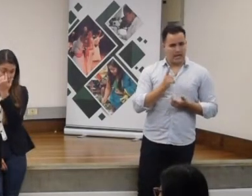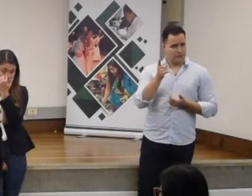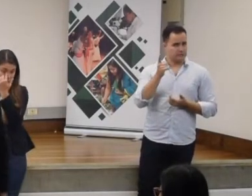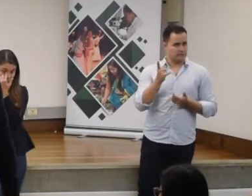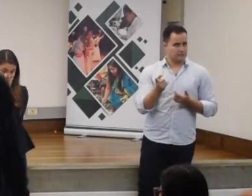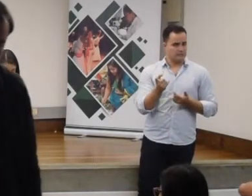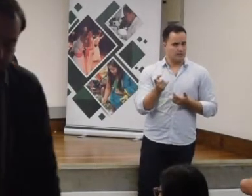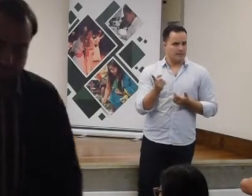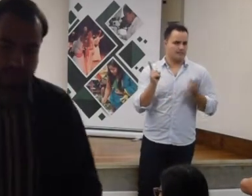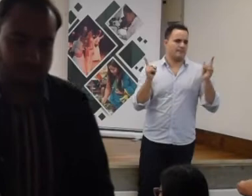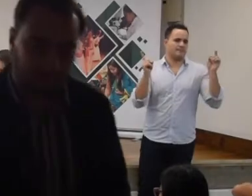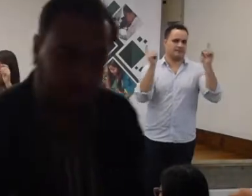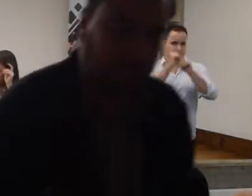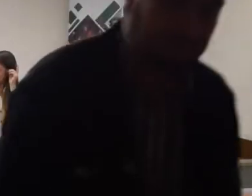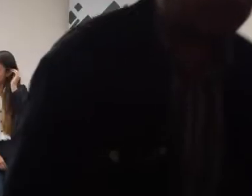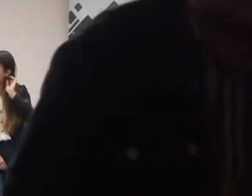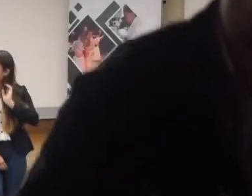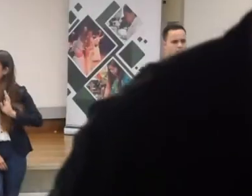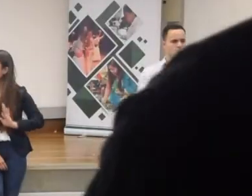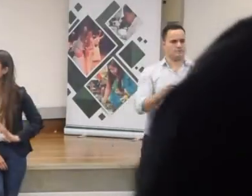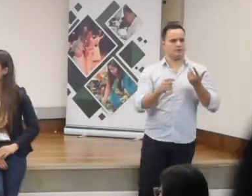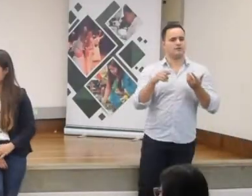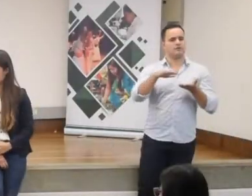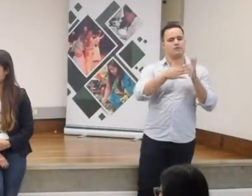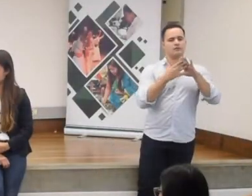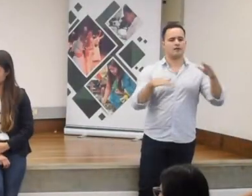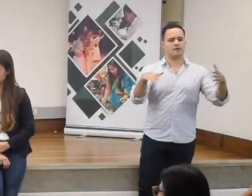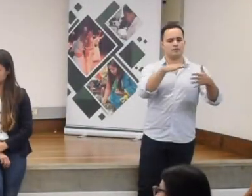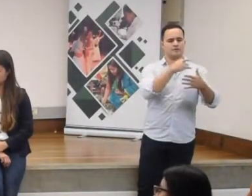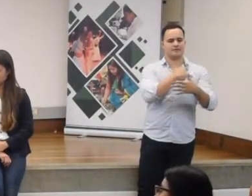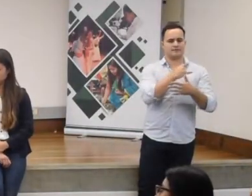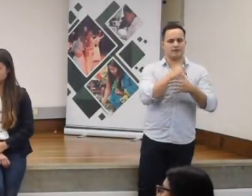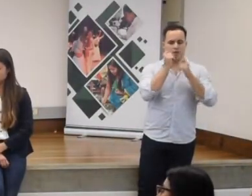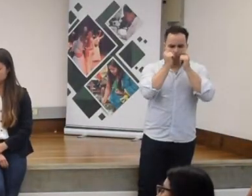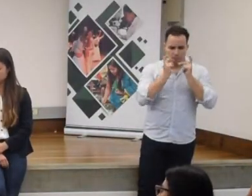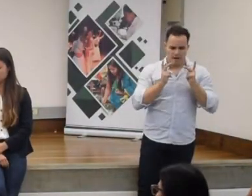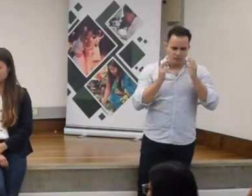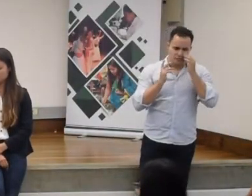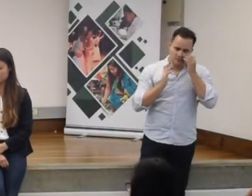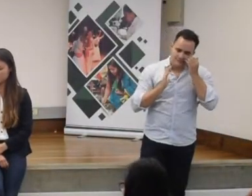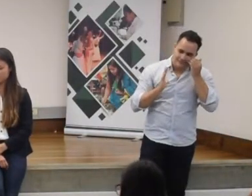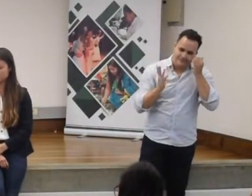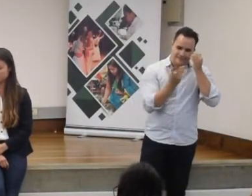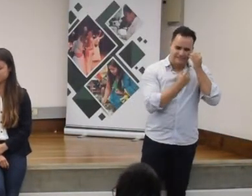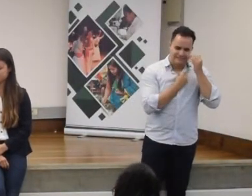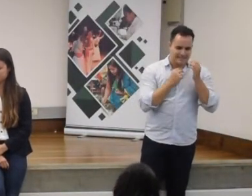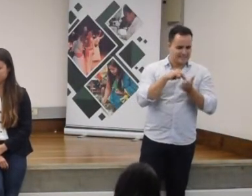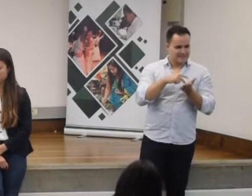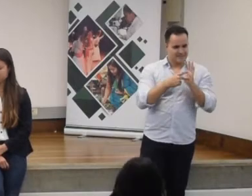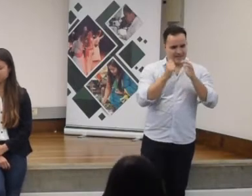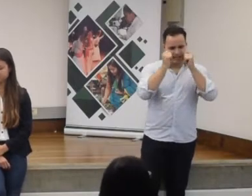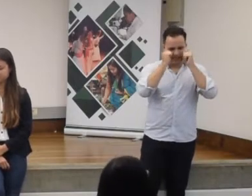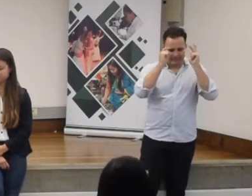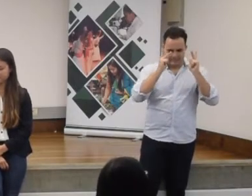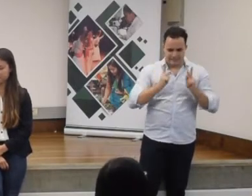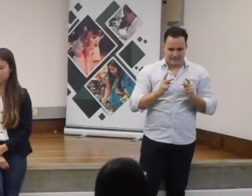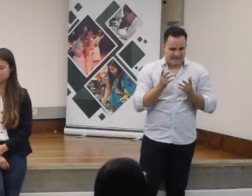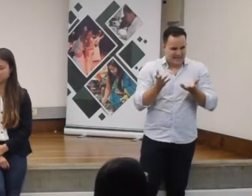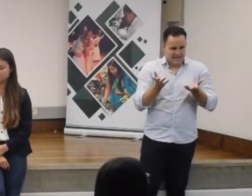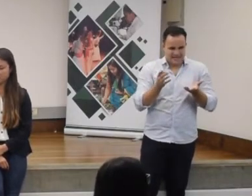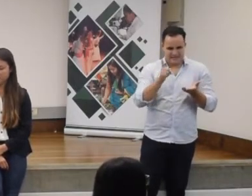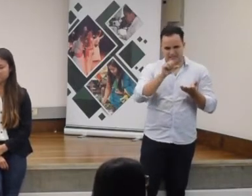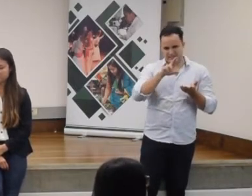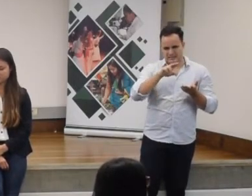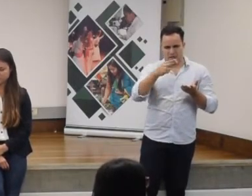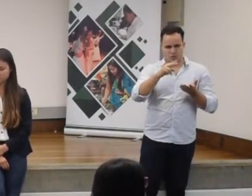de seres humanos hacemos parte de la comunidad universitaria y qué tipo de seres humanos vienen y qué